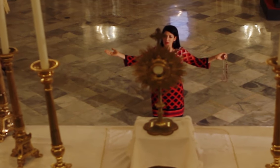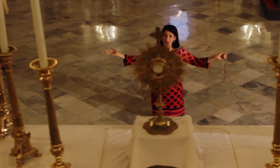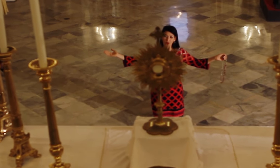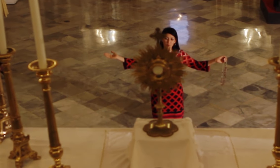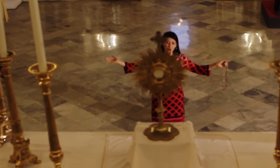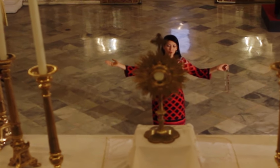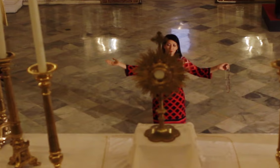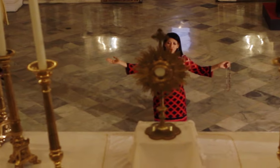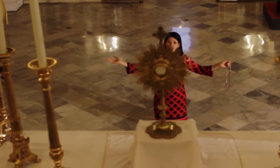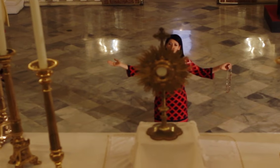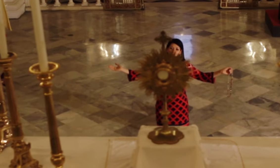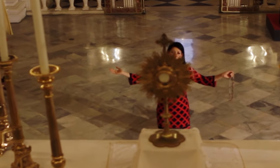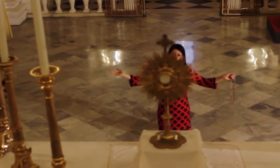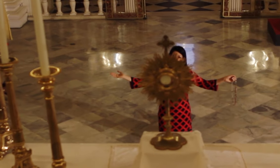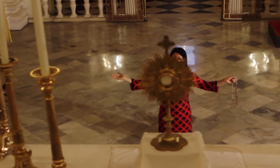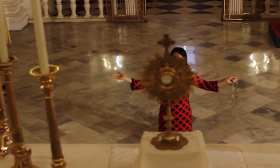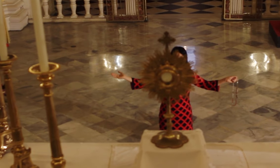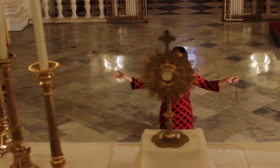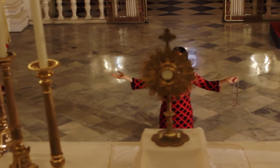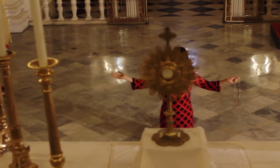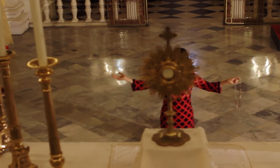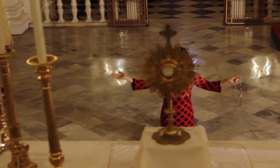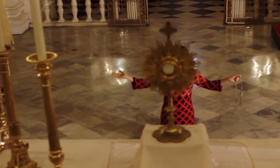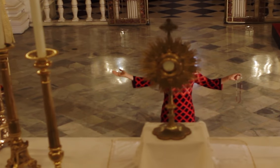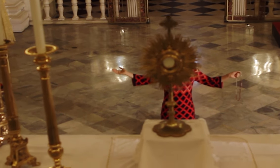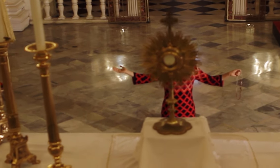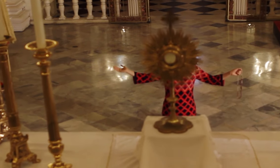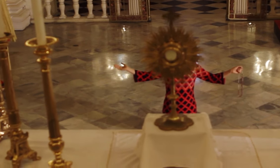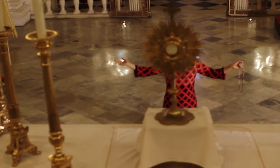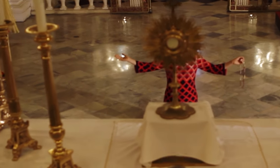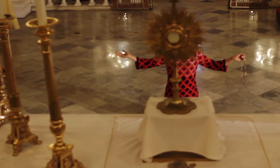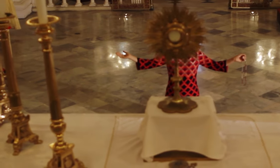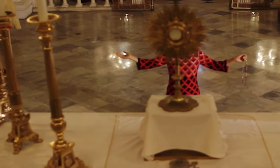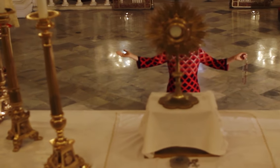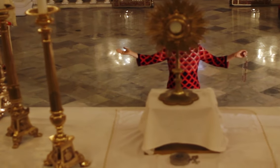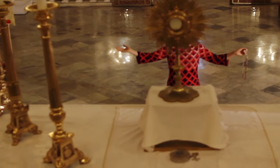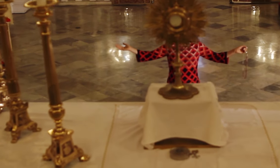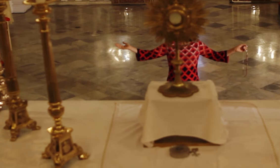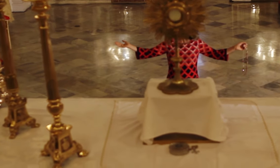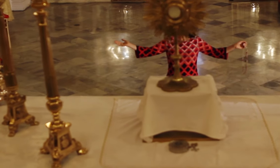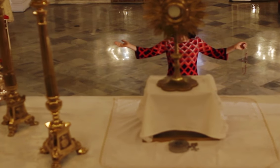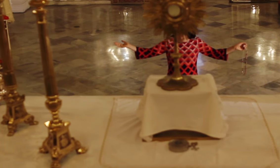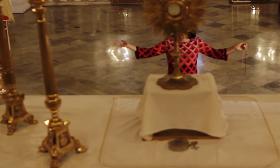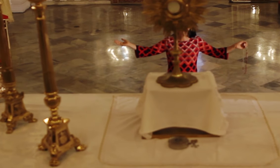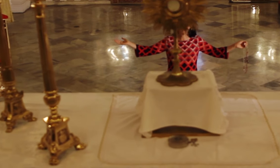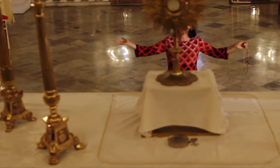y del mundo entero. Por su